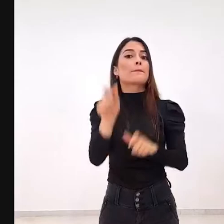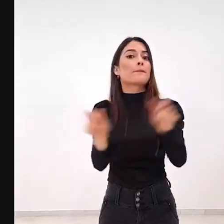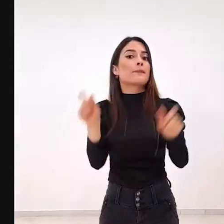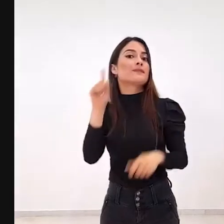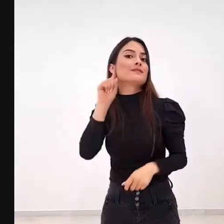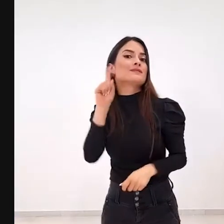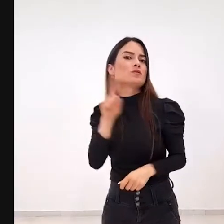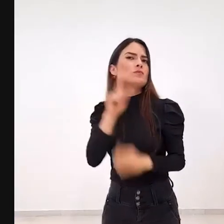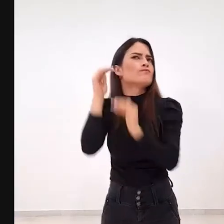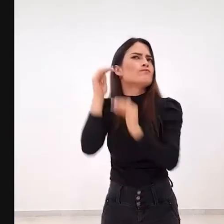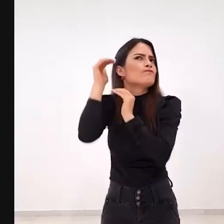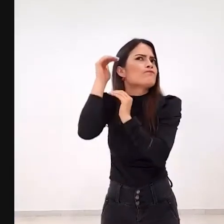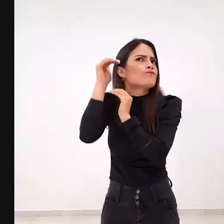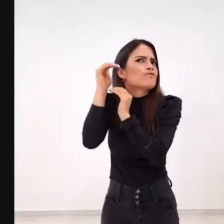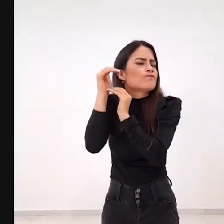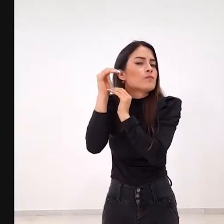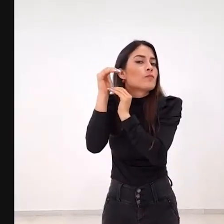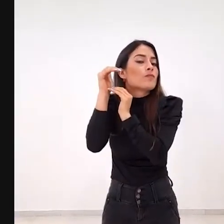1